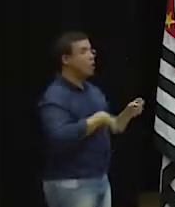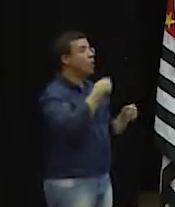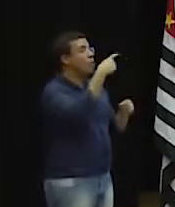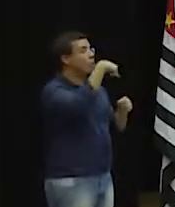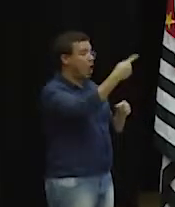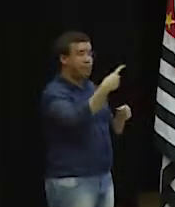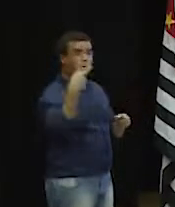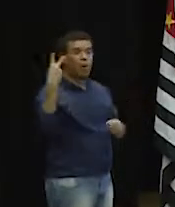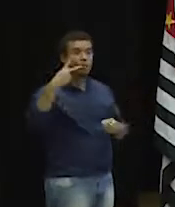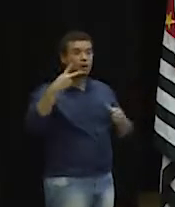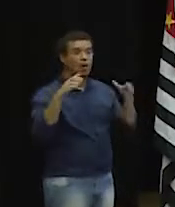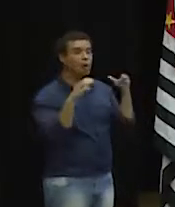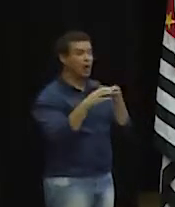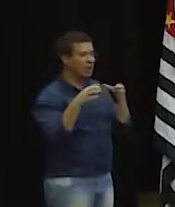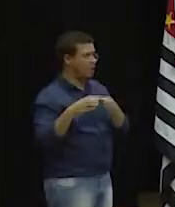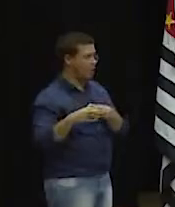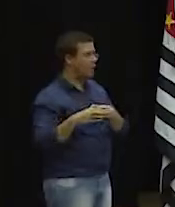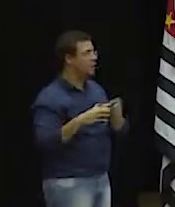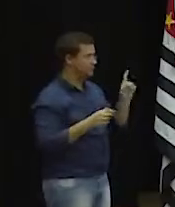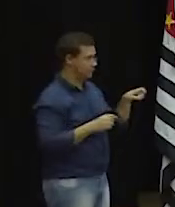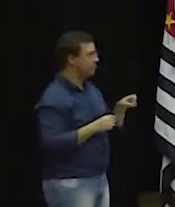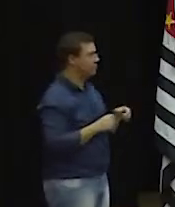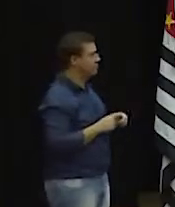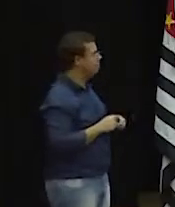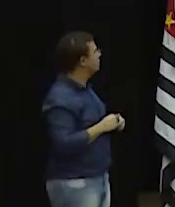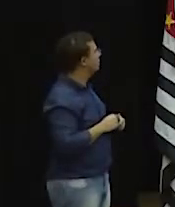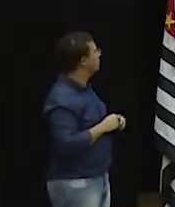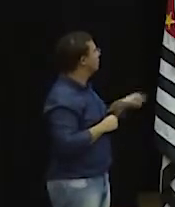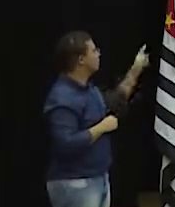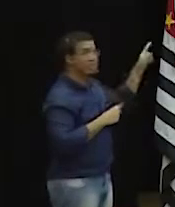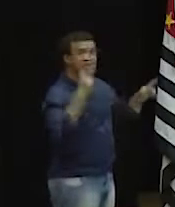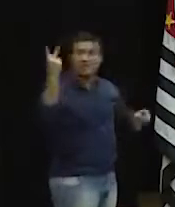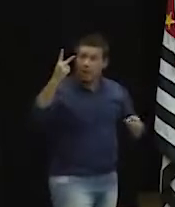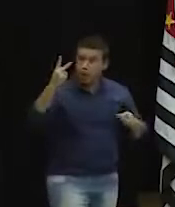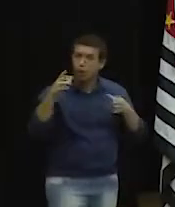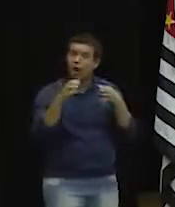sinais. Na segunda categoria,